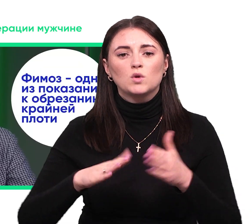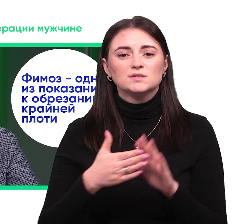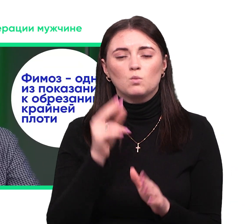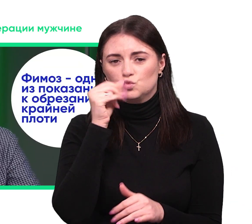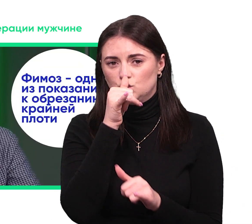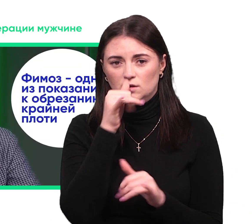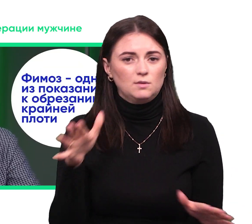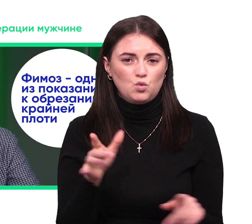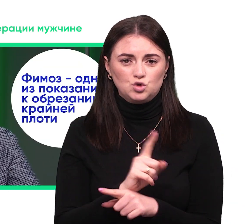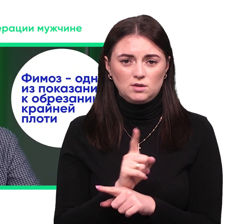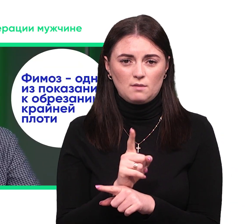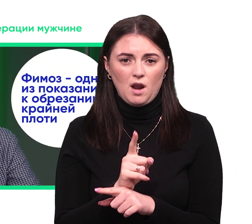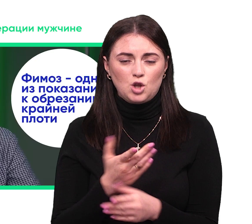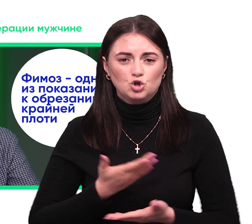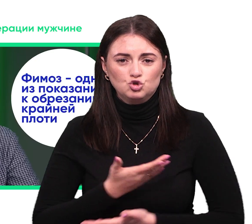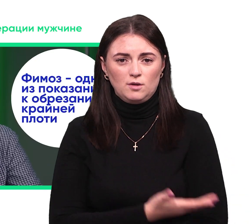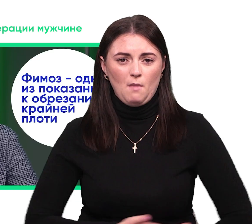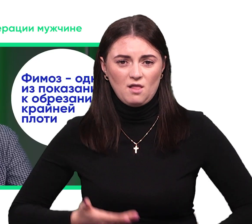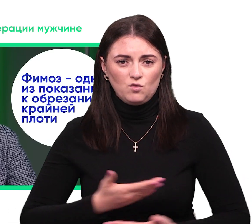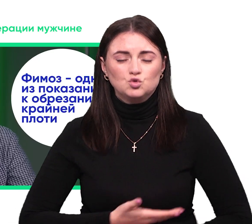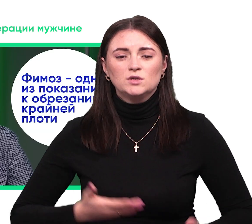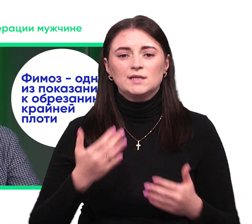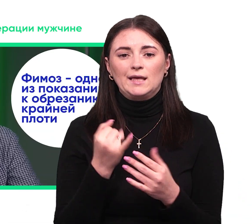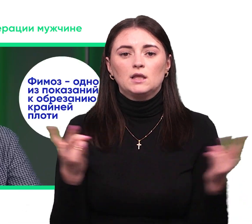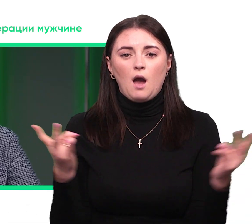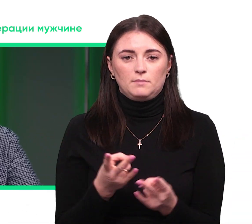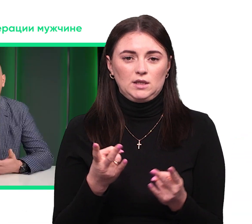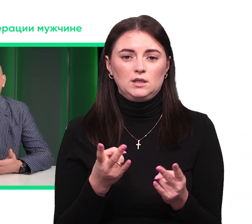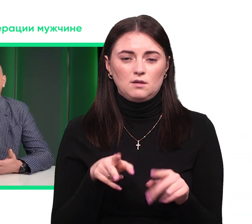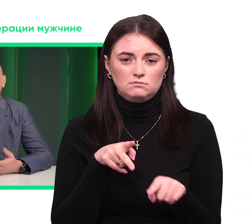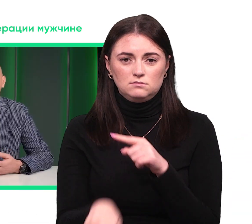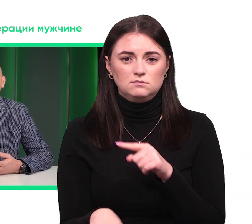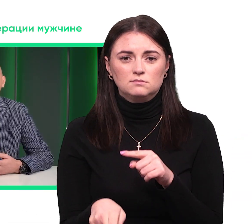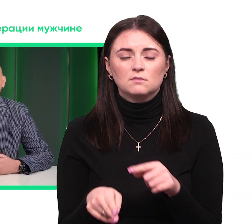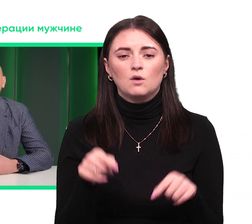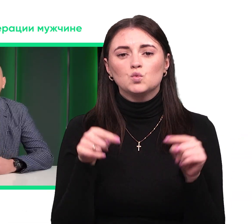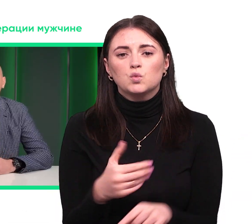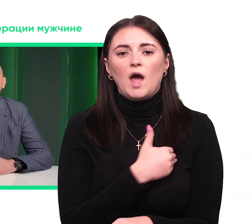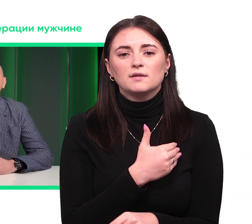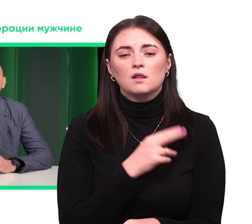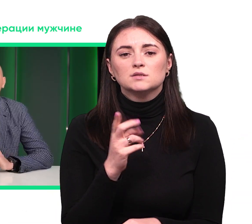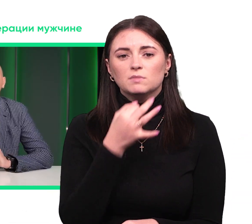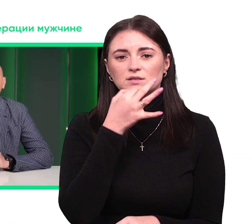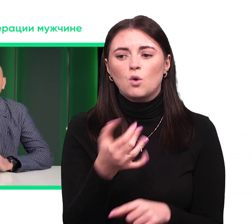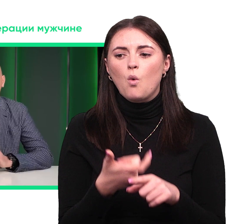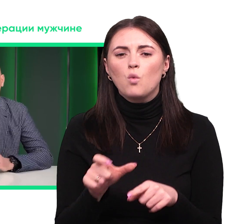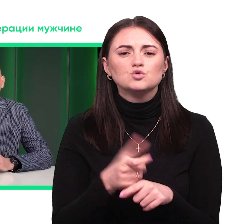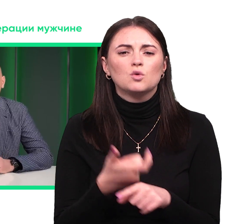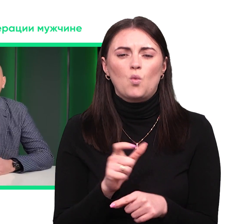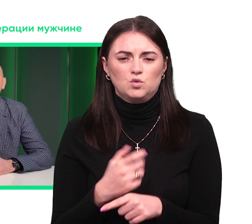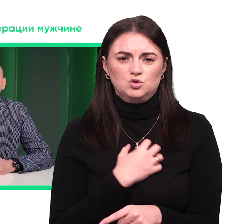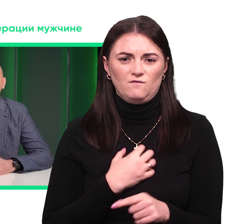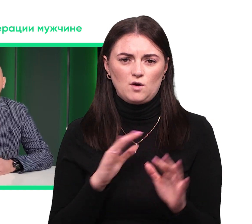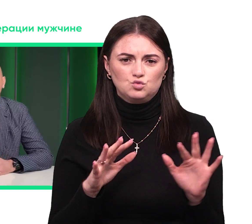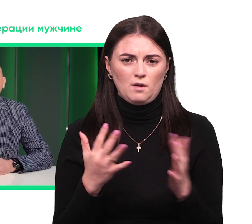может нормально жить половой жизнью и необходимо выполнить обрезание. Тут хотелось бы сказать очень такой важный